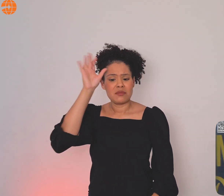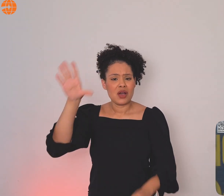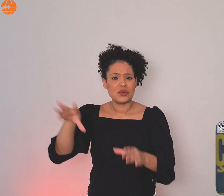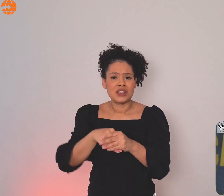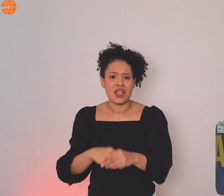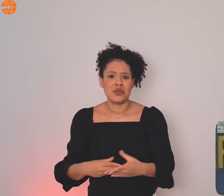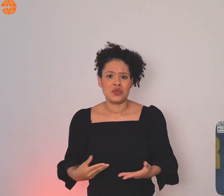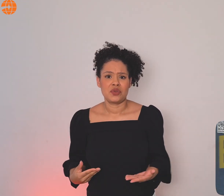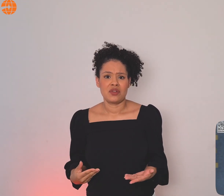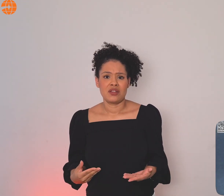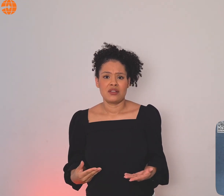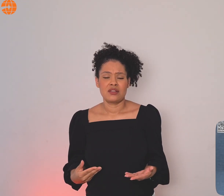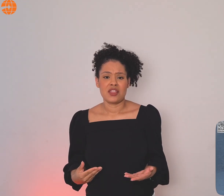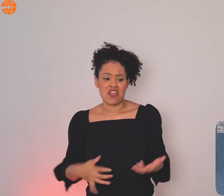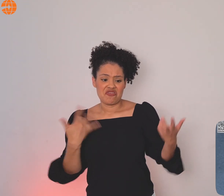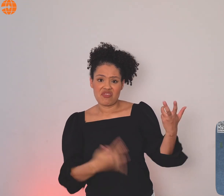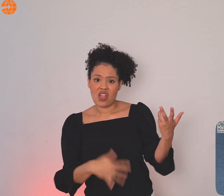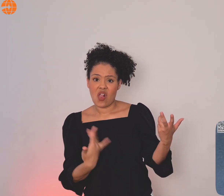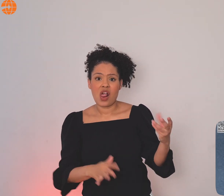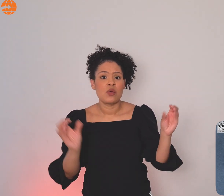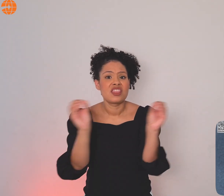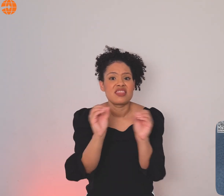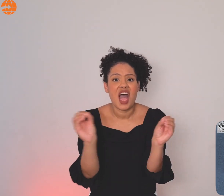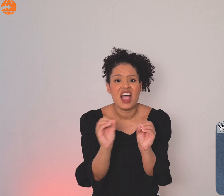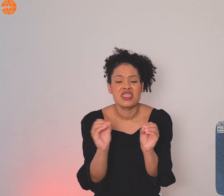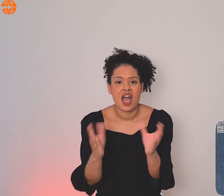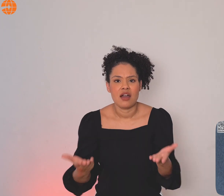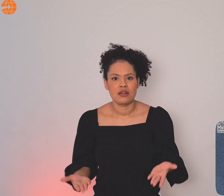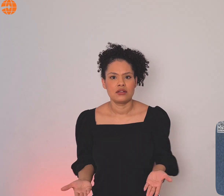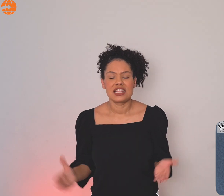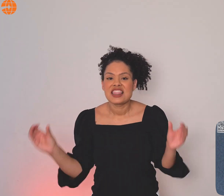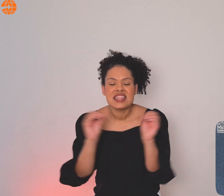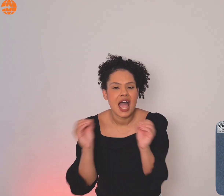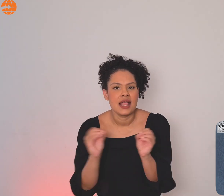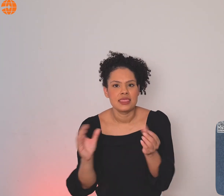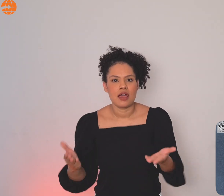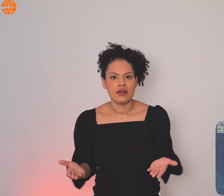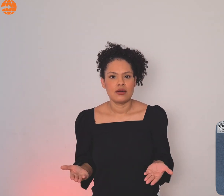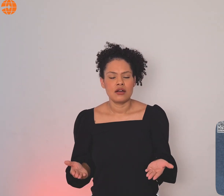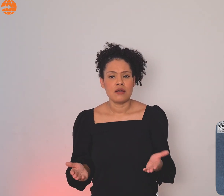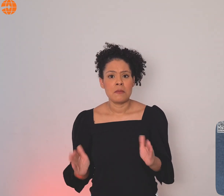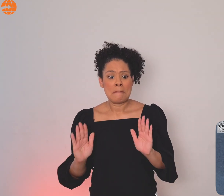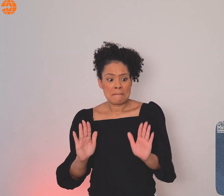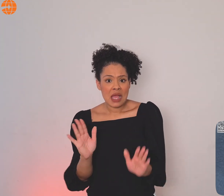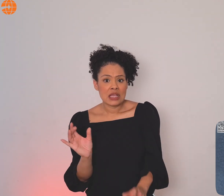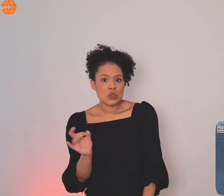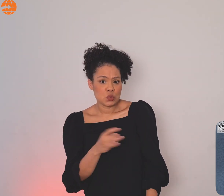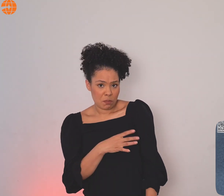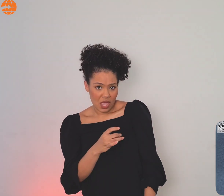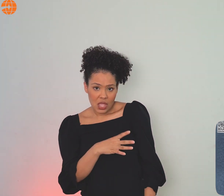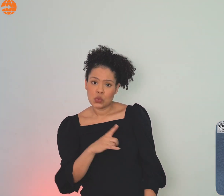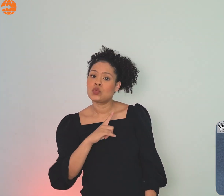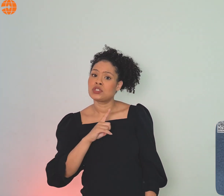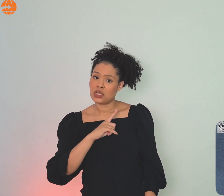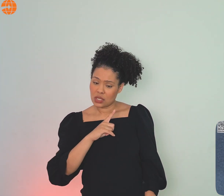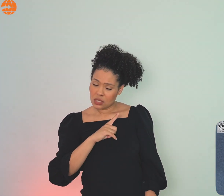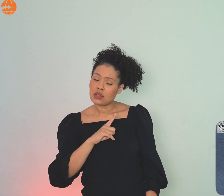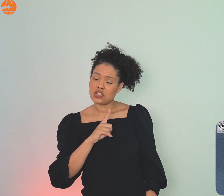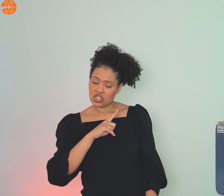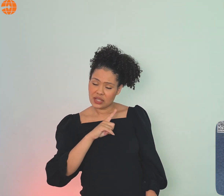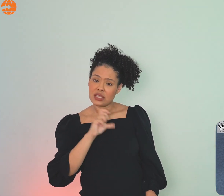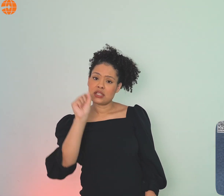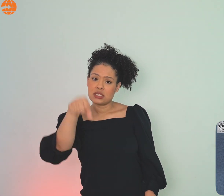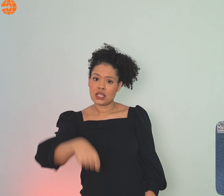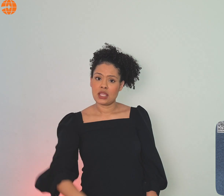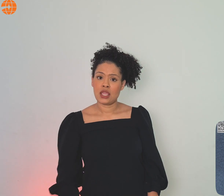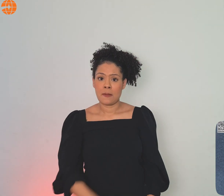Deu um friozinho na barriga, deu medo, mas o medo não foi paralisante, não falou: olha, você está com